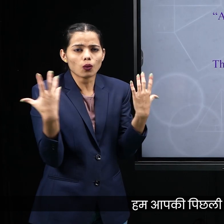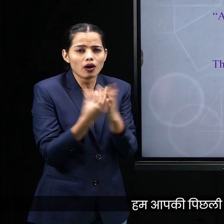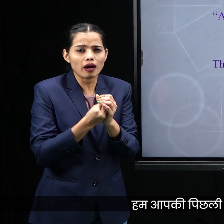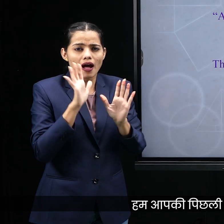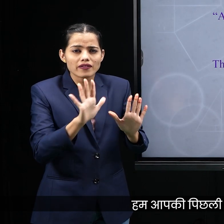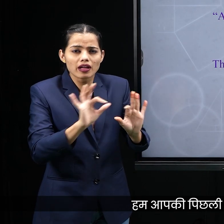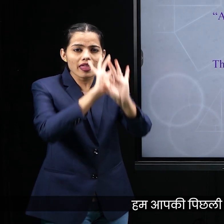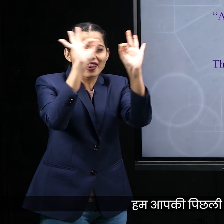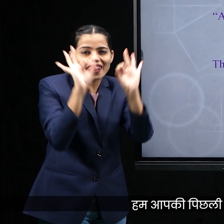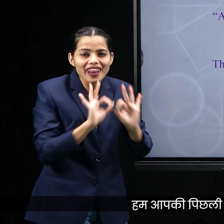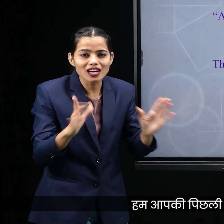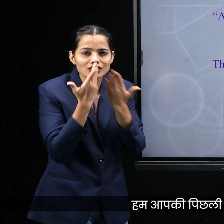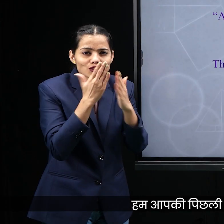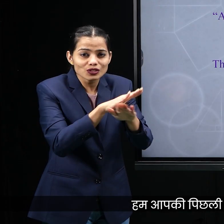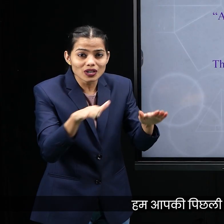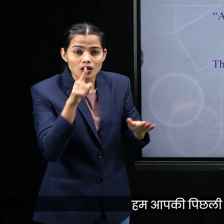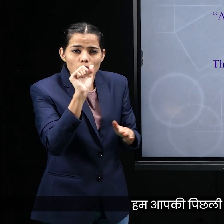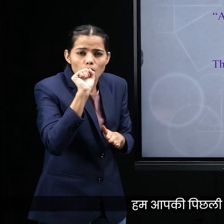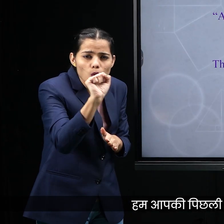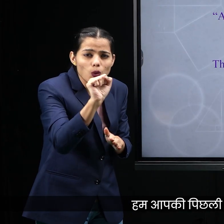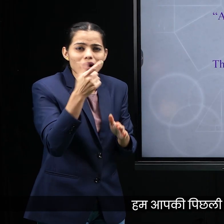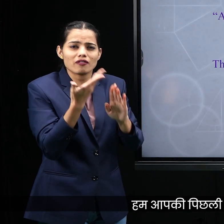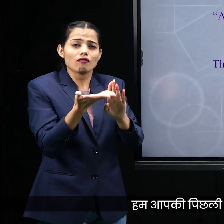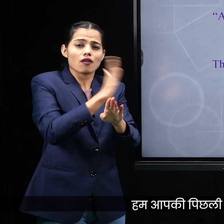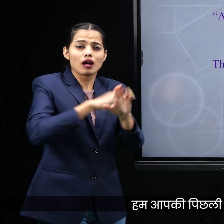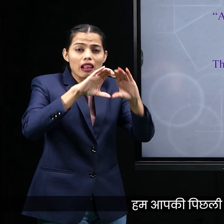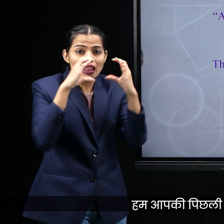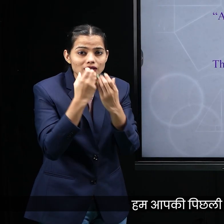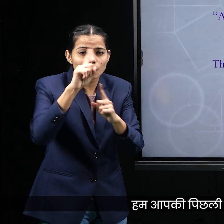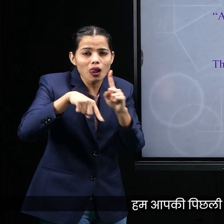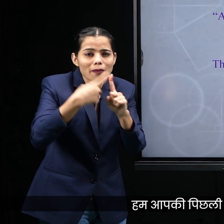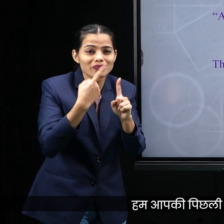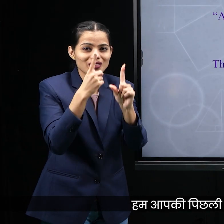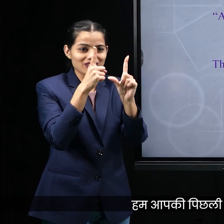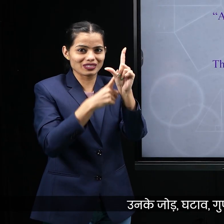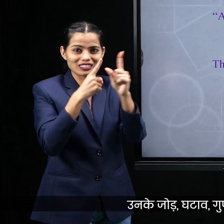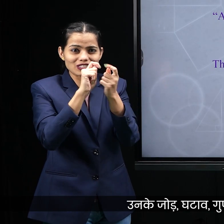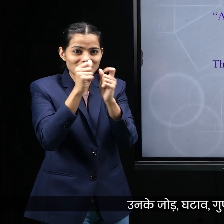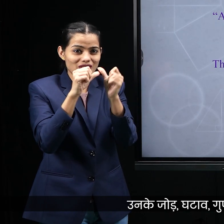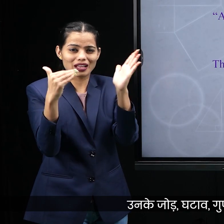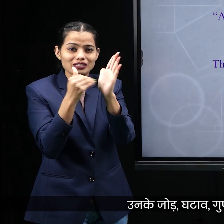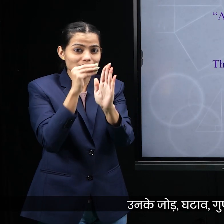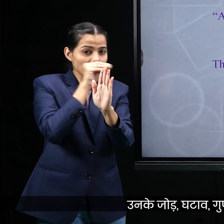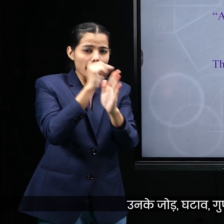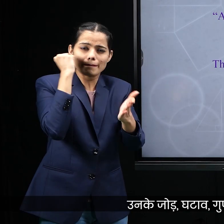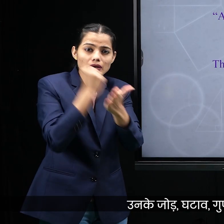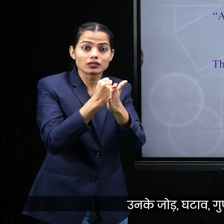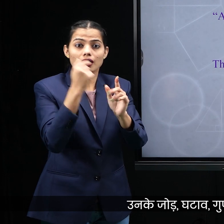हम आपकी पिछली पहले कक्षाओं में बीजगणितीय व्यंजकों, उनके जोड़, घटाव, गुण